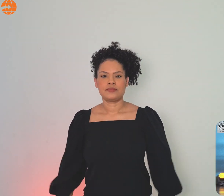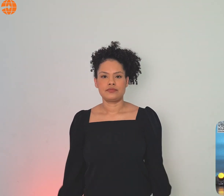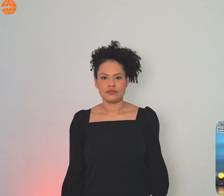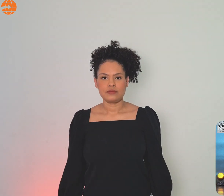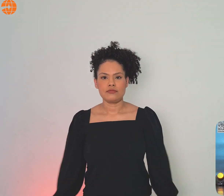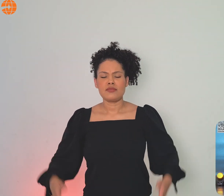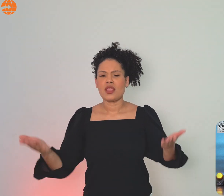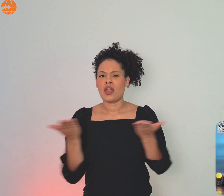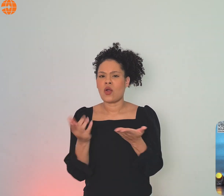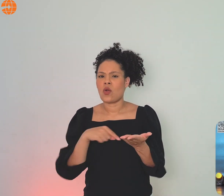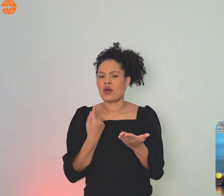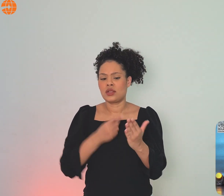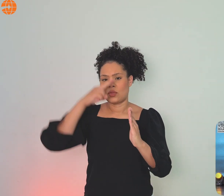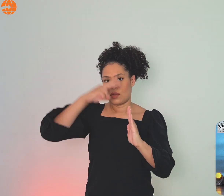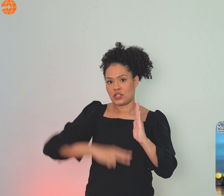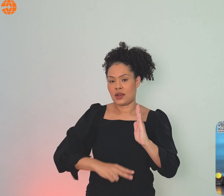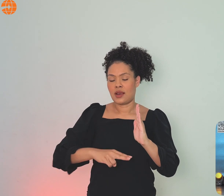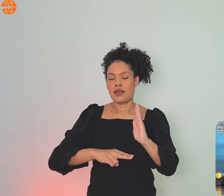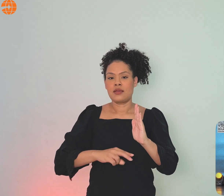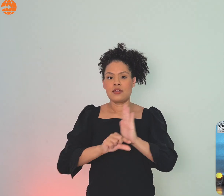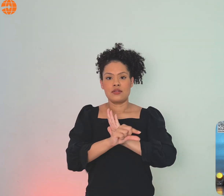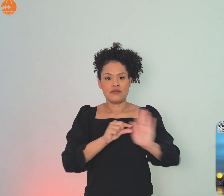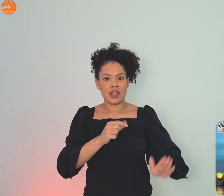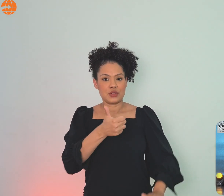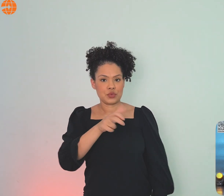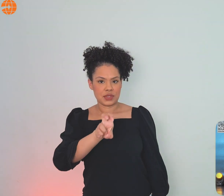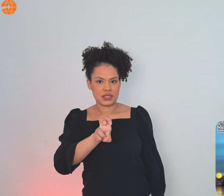E nós vamos ler a partir do verso 15.